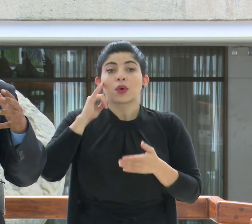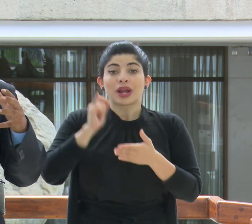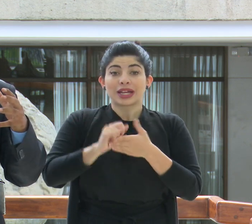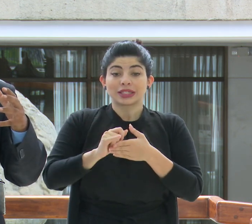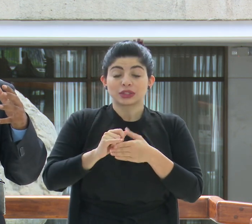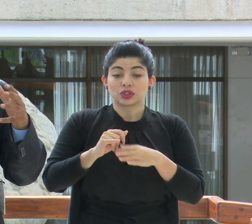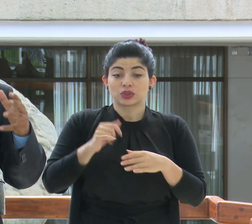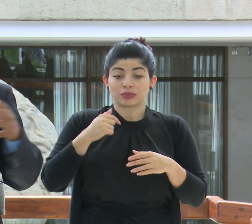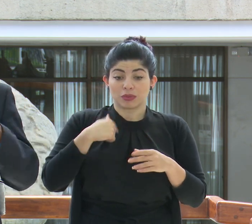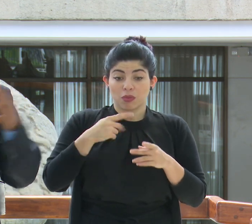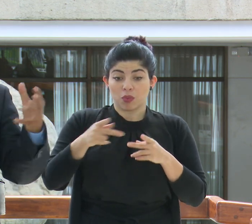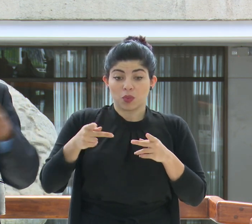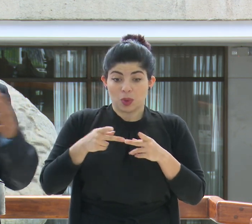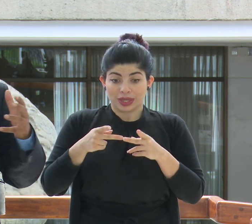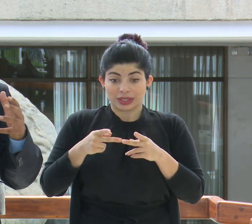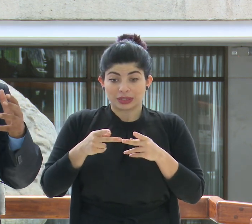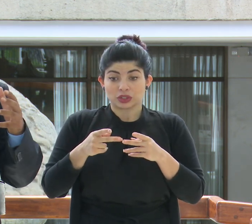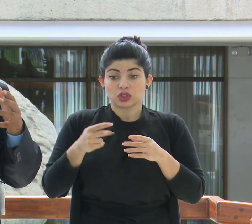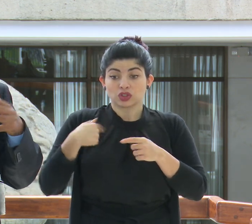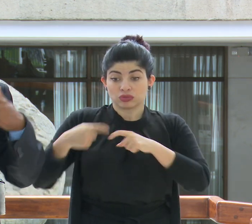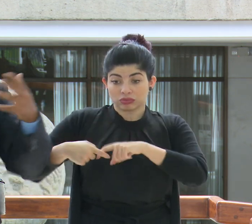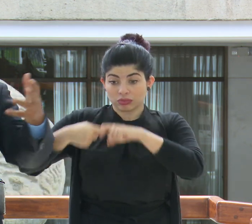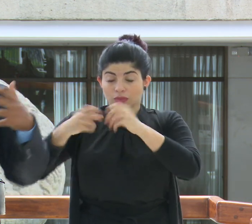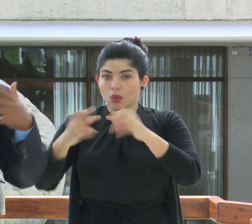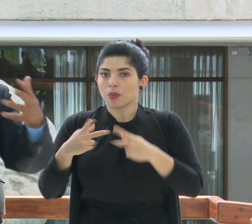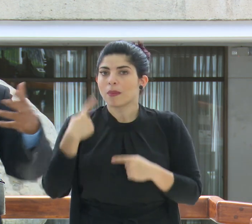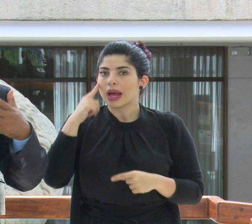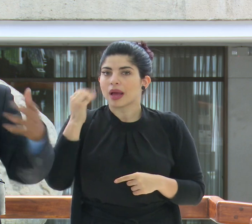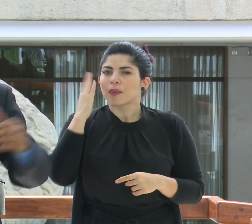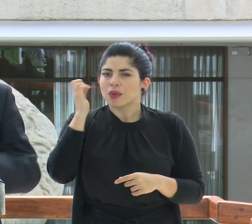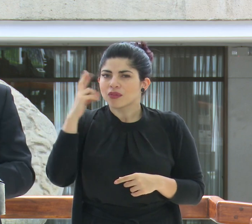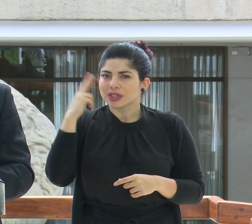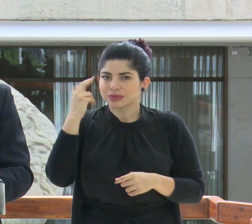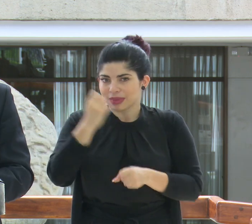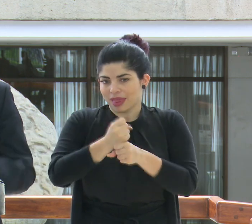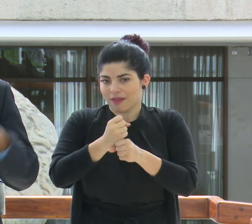esta condición me va a permitir pues un trabajo